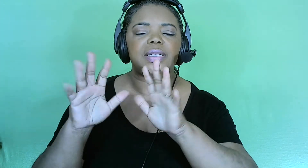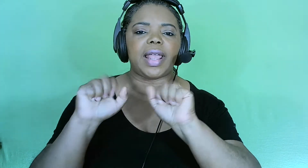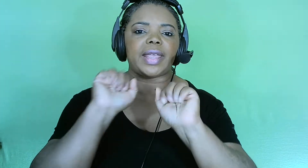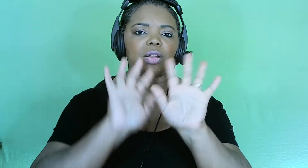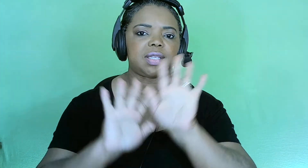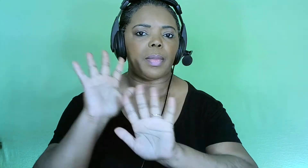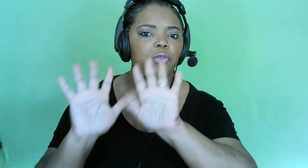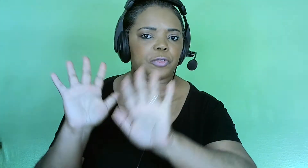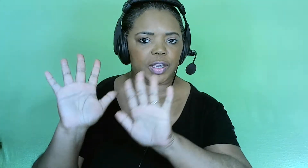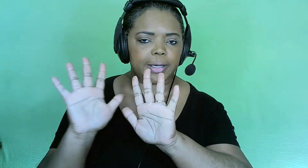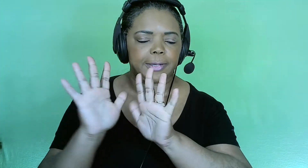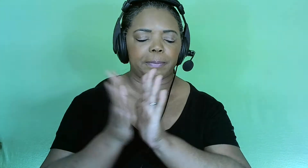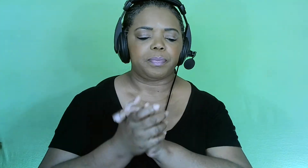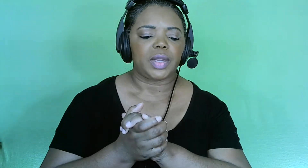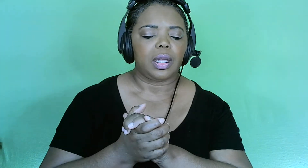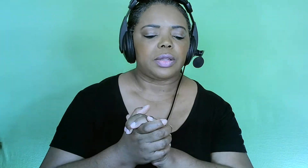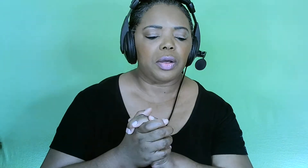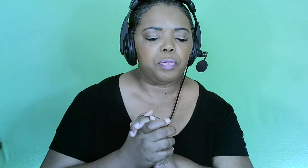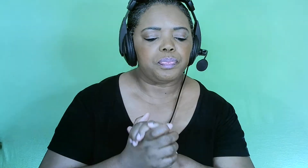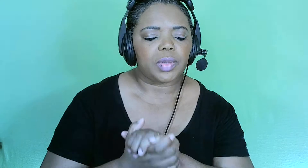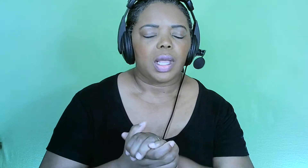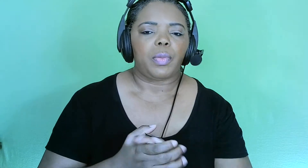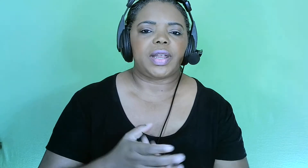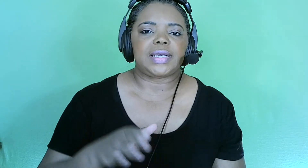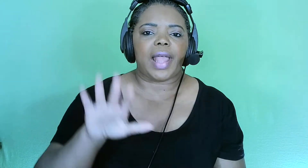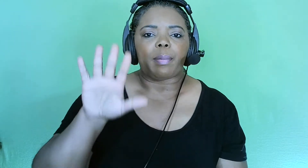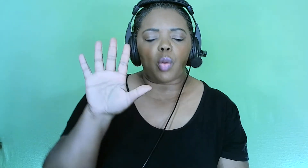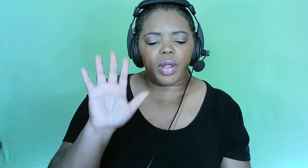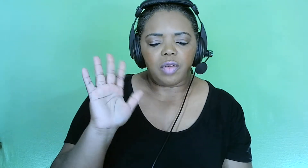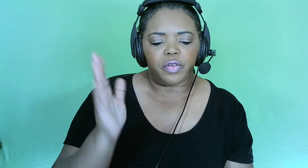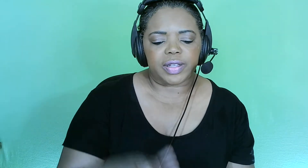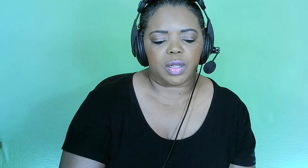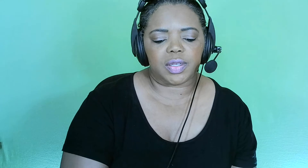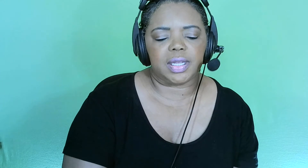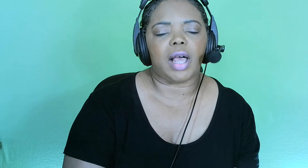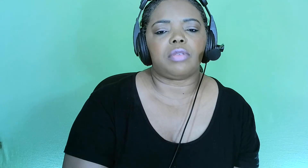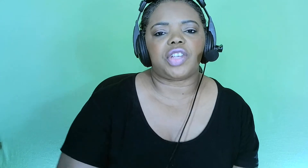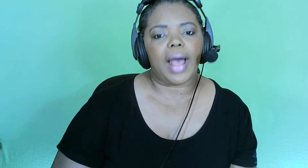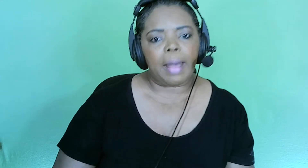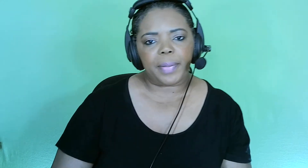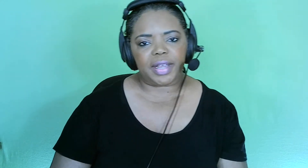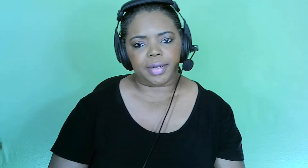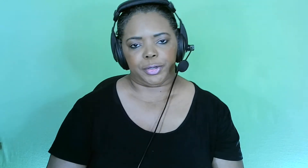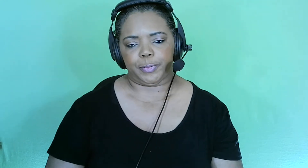né, que a nossa mão fica. Então, por exemplo, quando eu vou fazer o sinal de aprender,